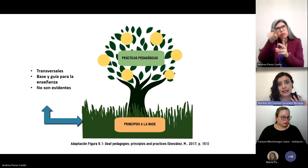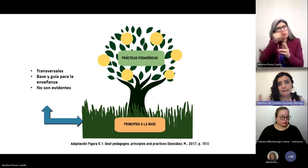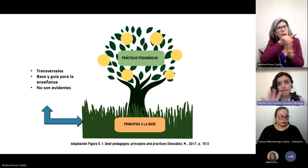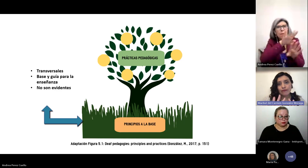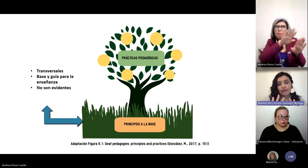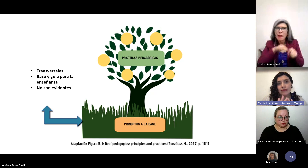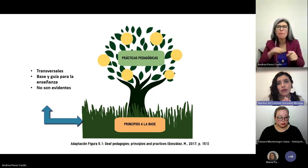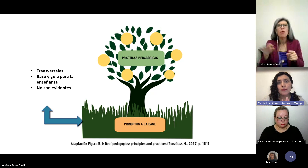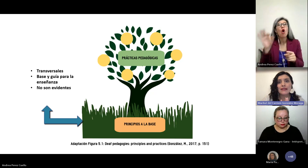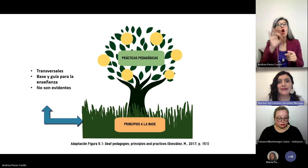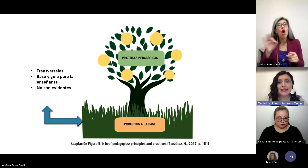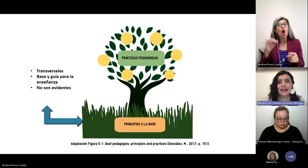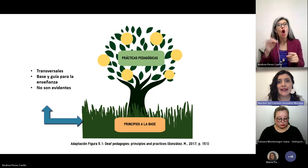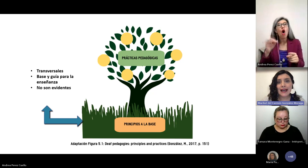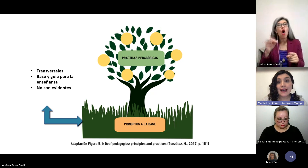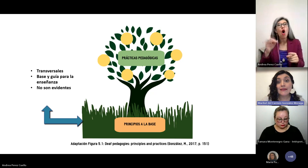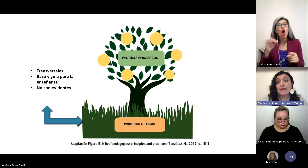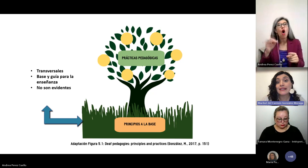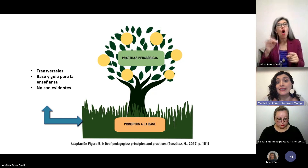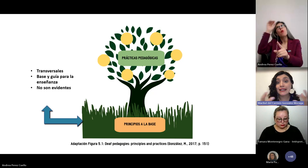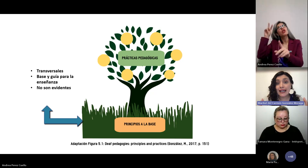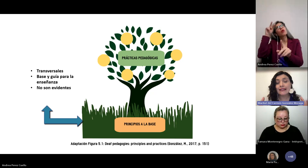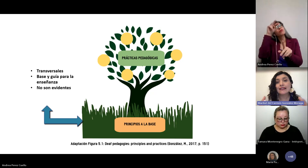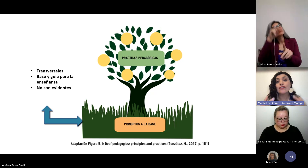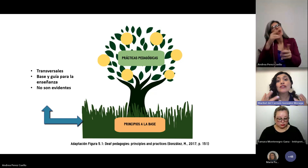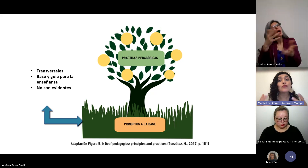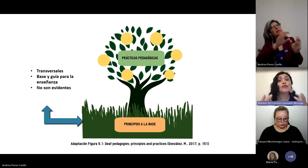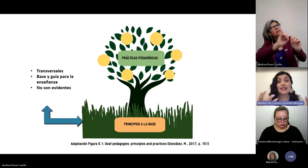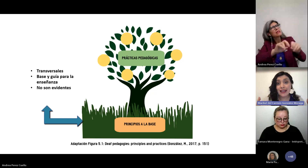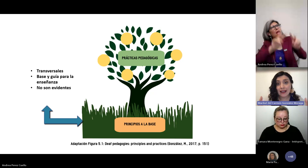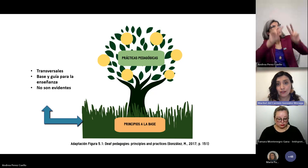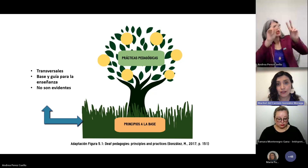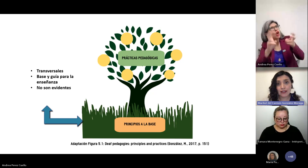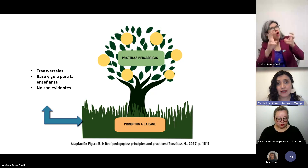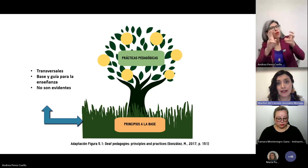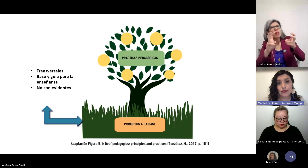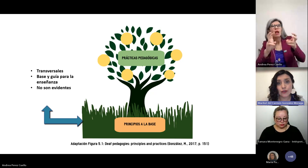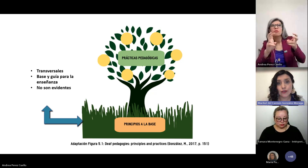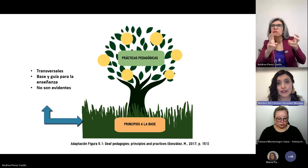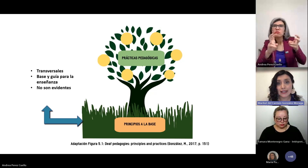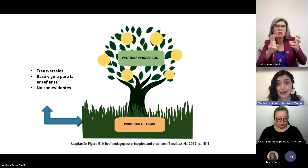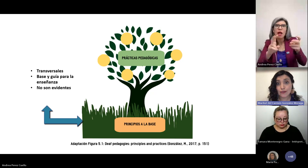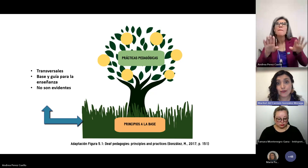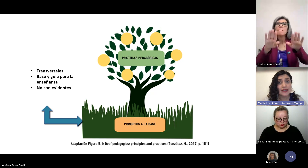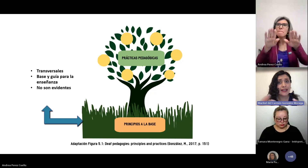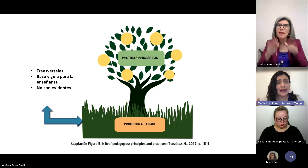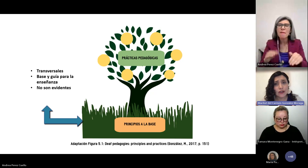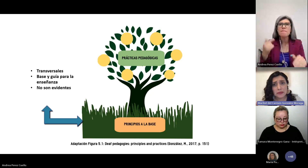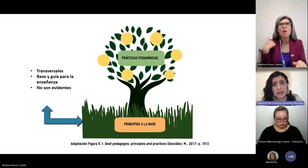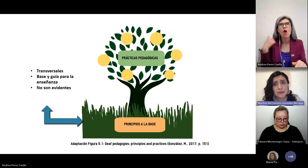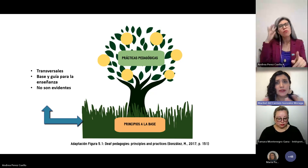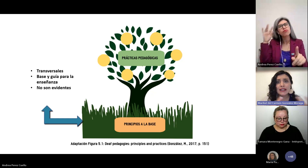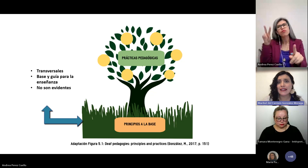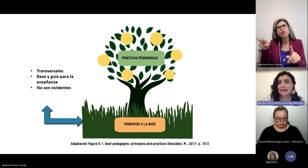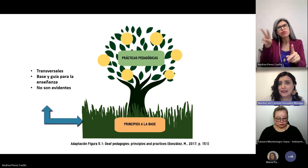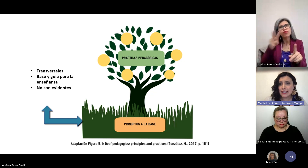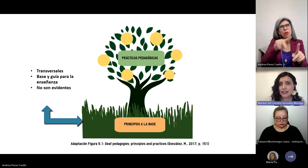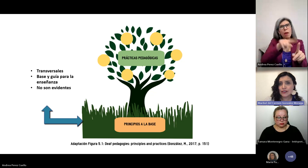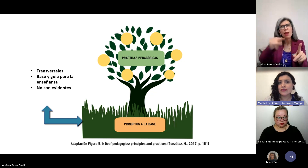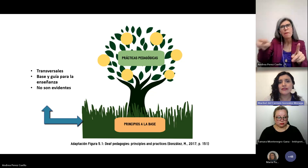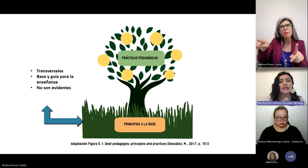Entonces, comencé a investigar qué es lo que sucedía con los sordos chilenos. ¿Era lo mismo?